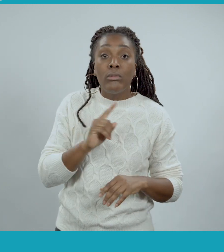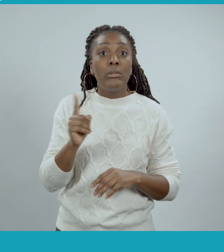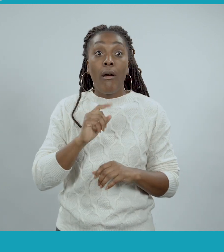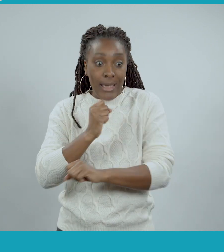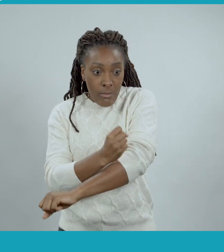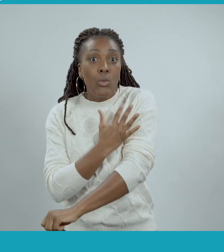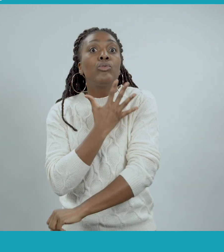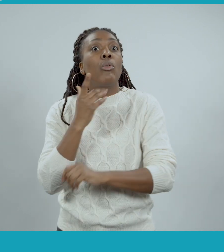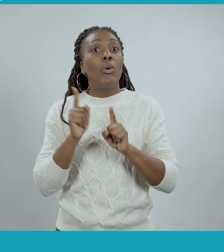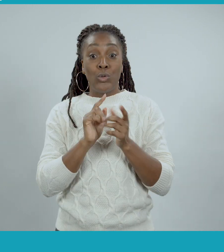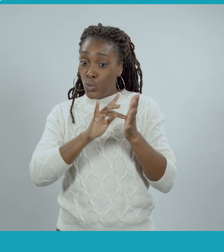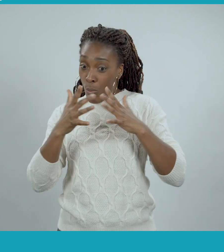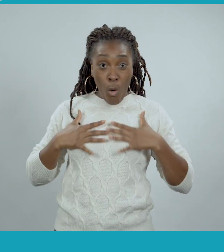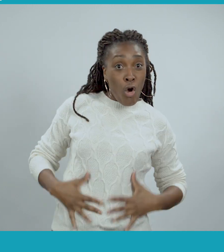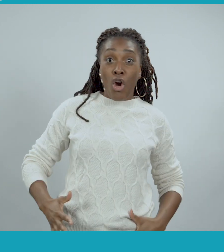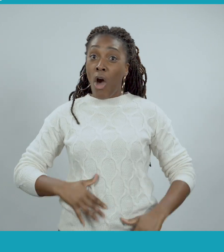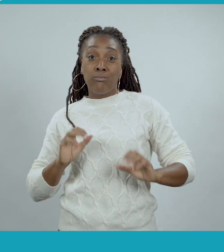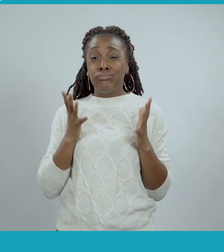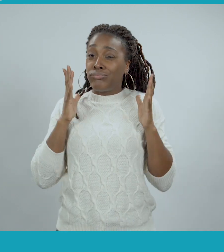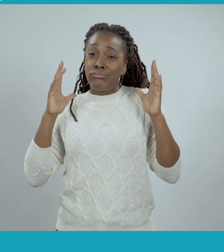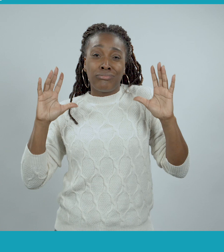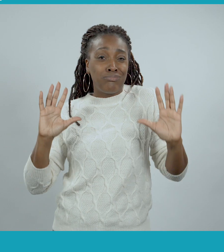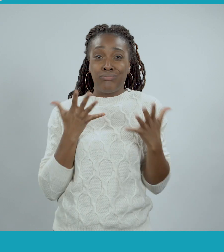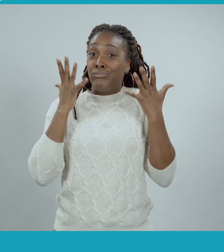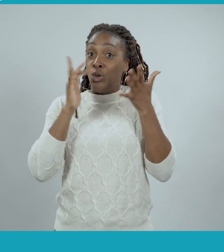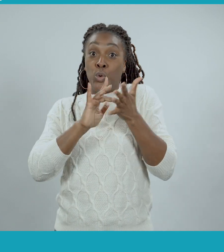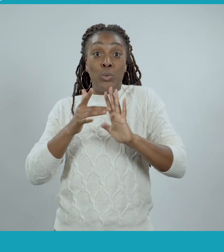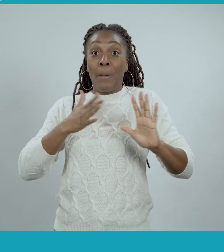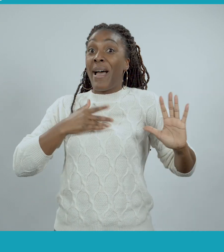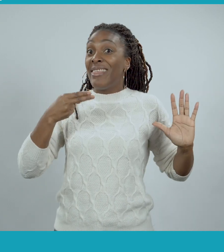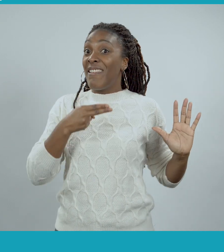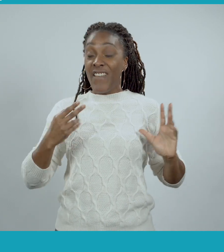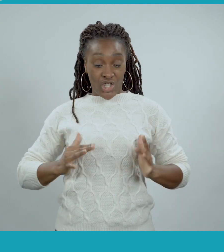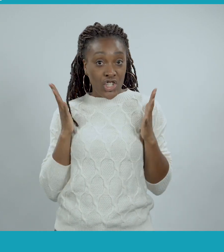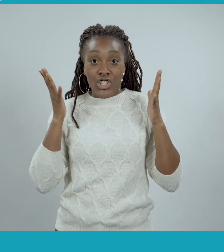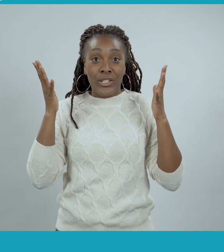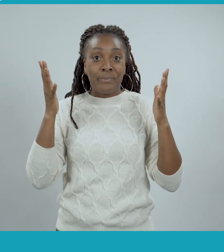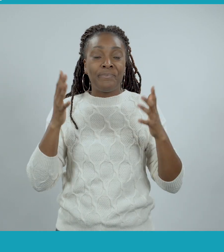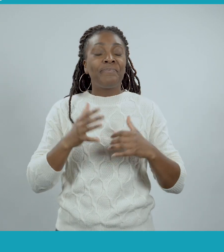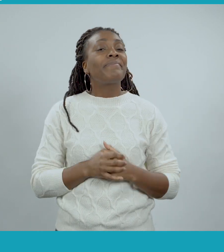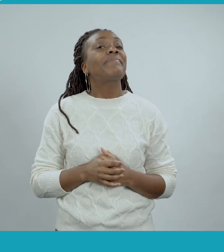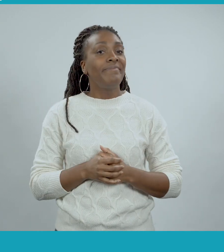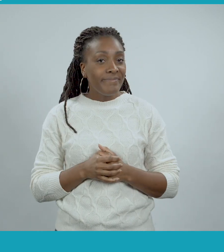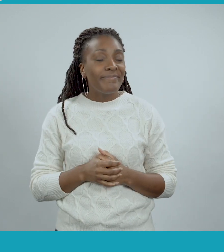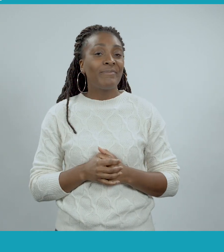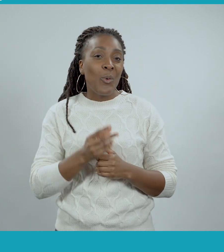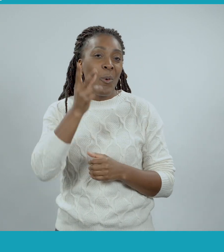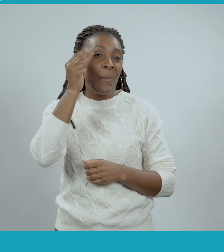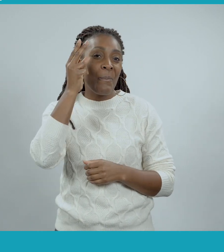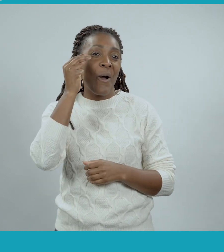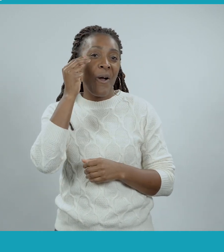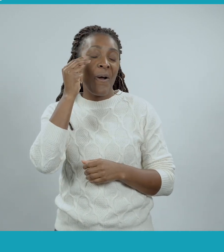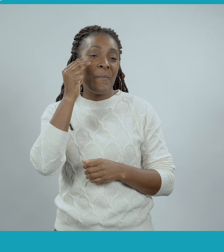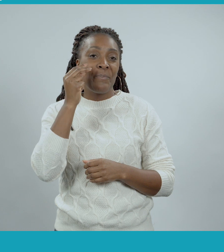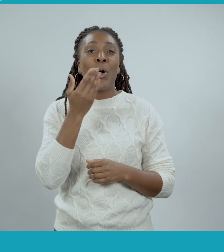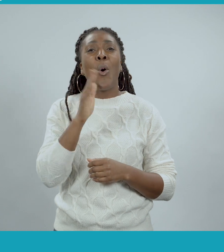uniquement au niveau intellectuel, c'est une émotion qui met tout le corps en ébullition, toute la nefesh. À partir